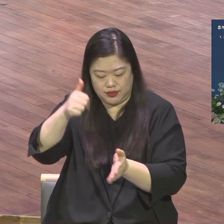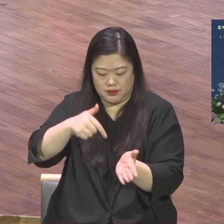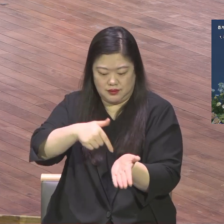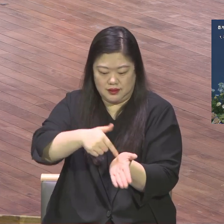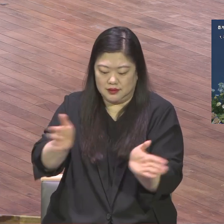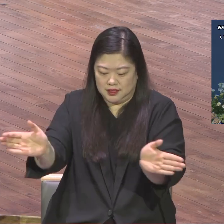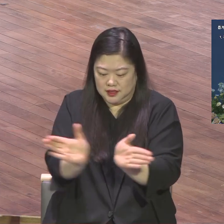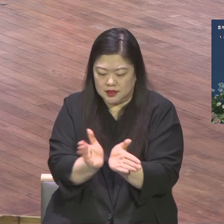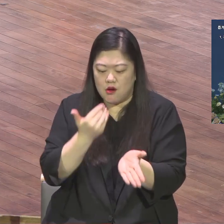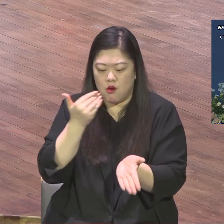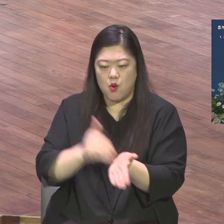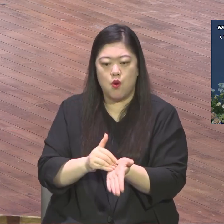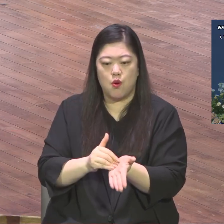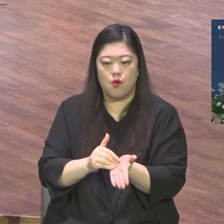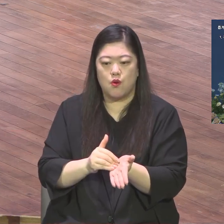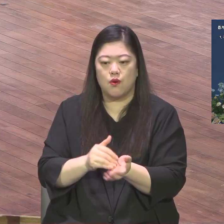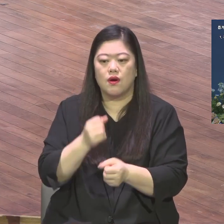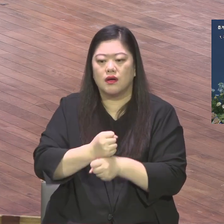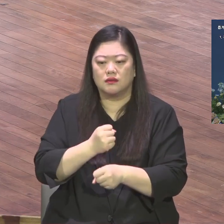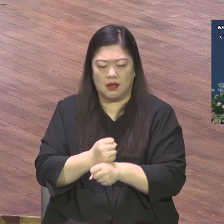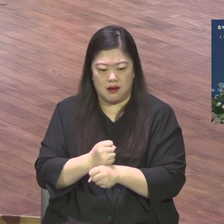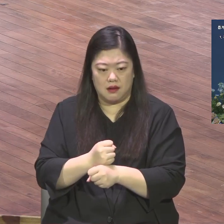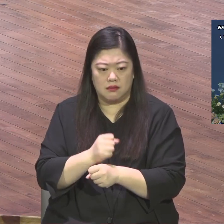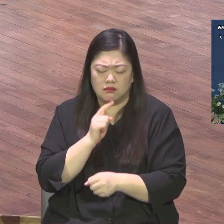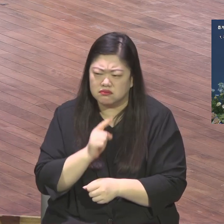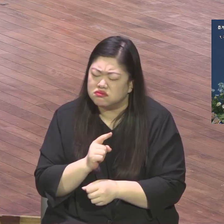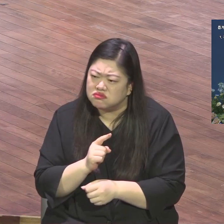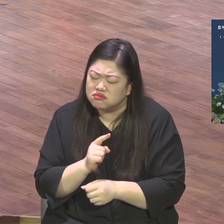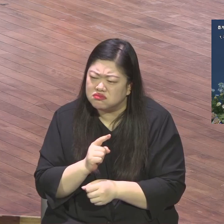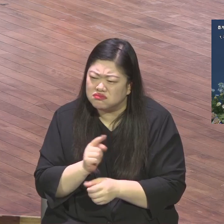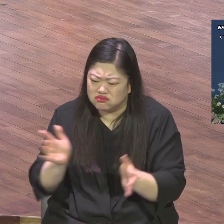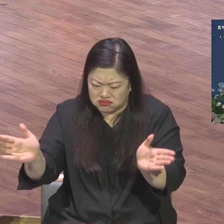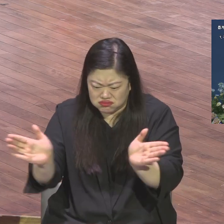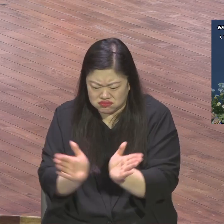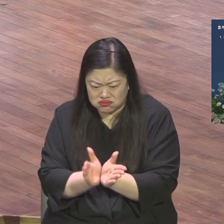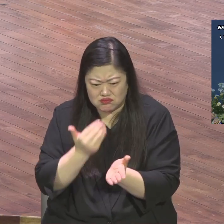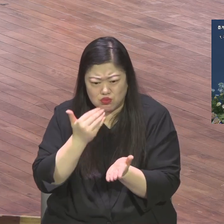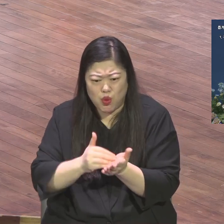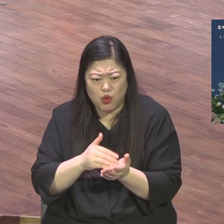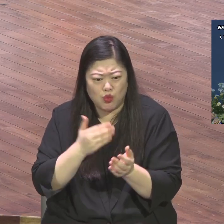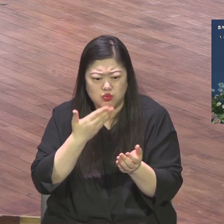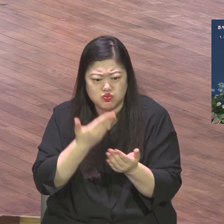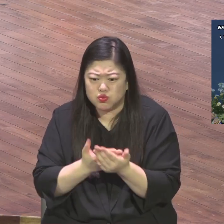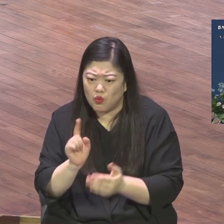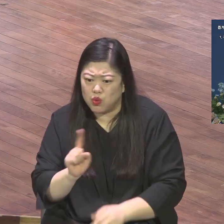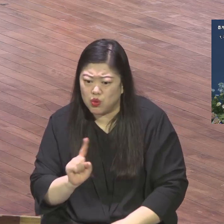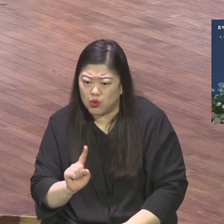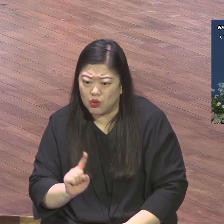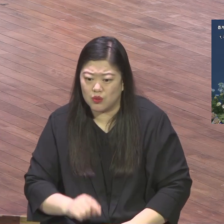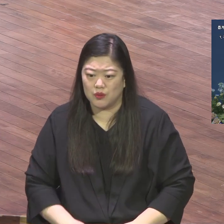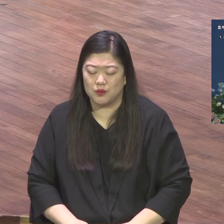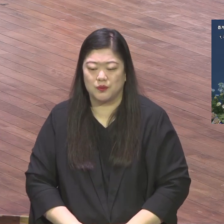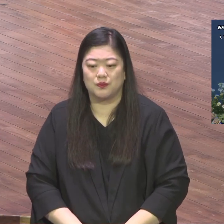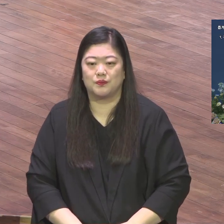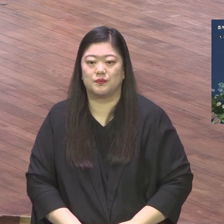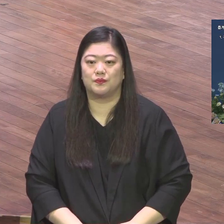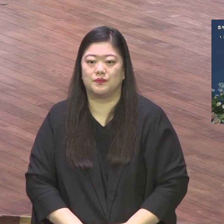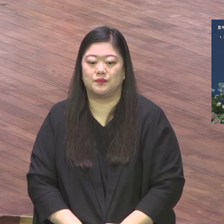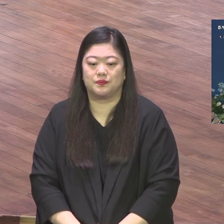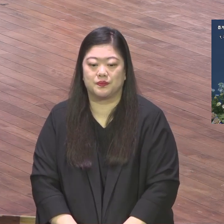엄청난 메시지입니다. 이거 지금 어떻게 이 베드로가 이런 메시지를 할 수 있습니까? 성령이 충만하여.